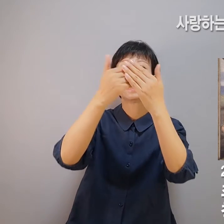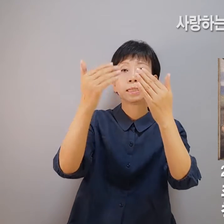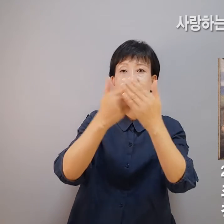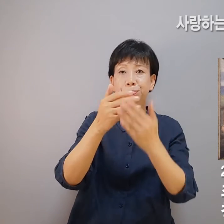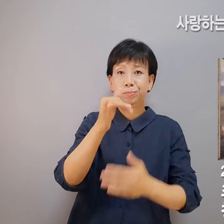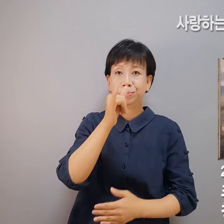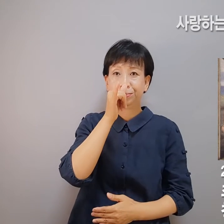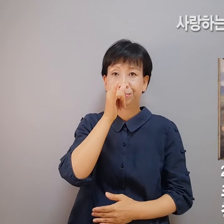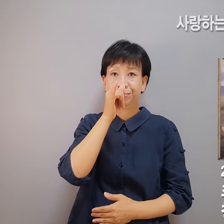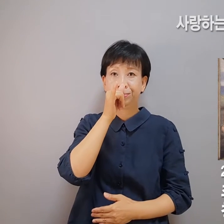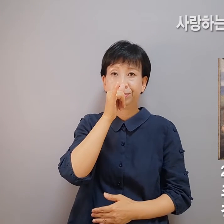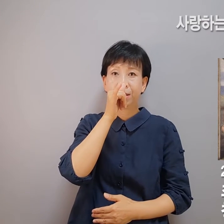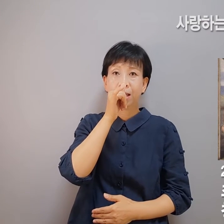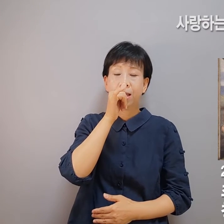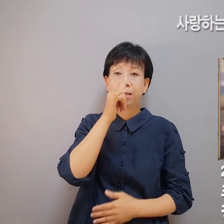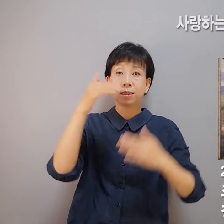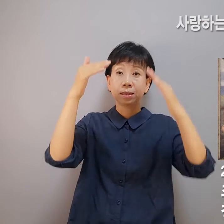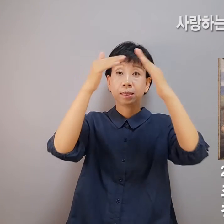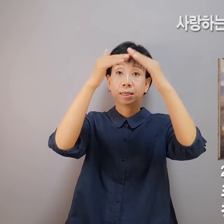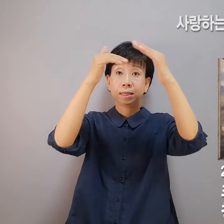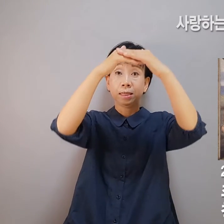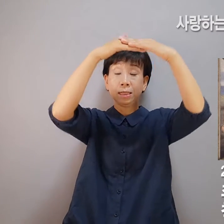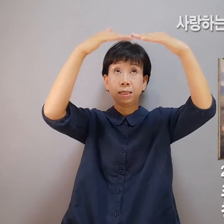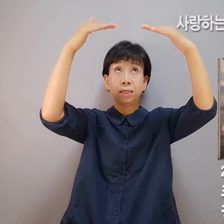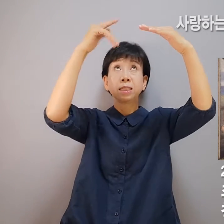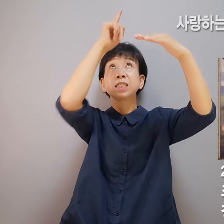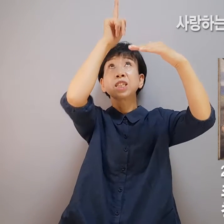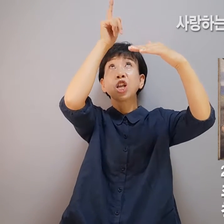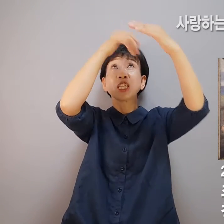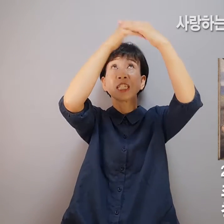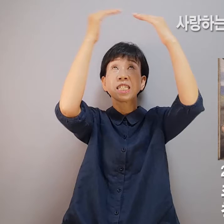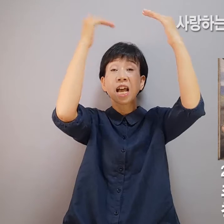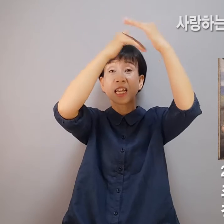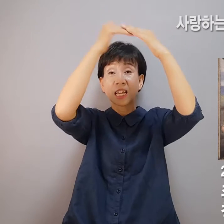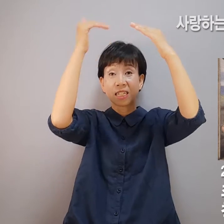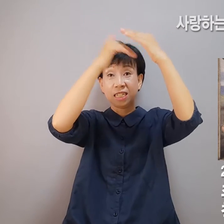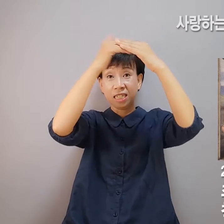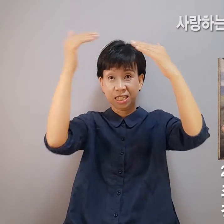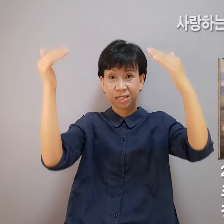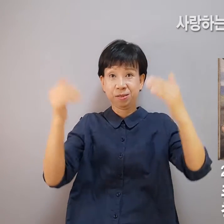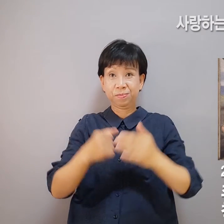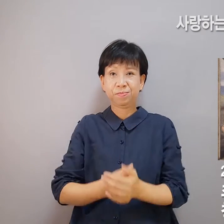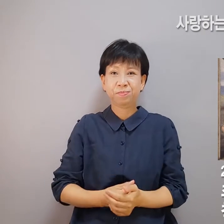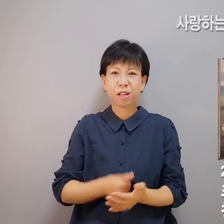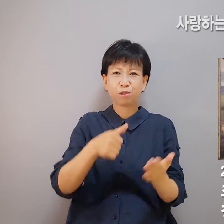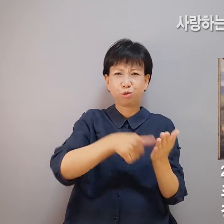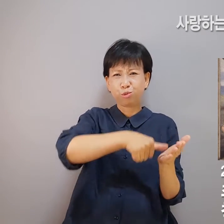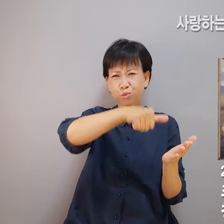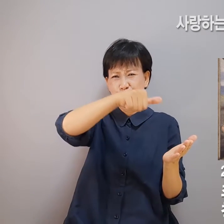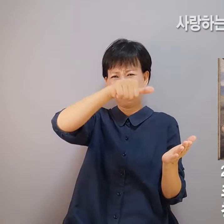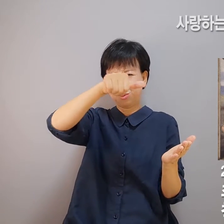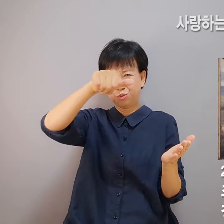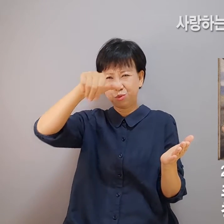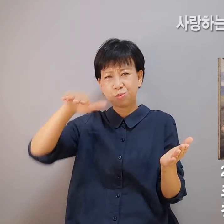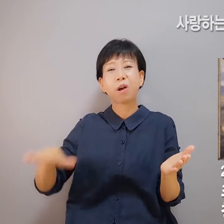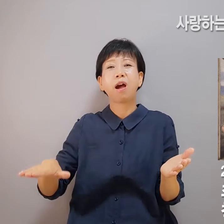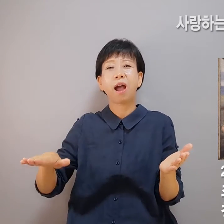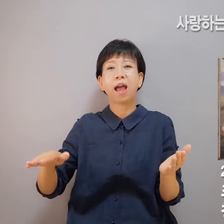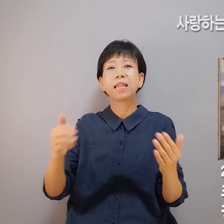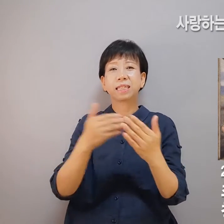발판에 서서 그렸다는 이 그림은 세계적인 명화인데요. 그 한